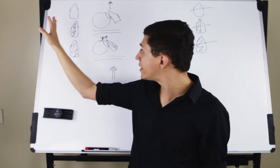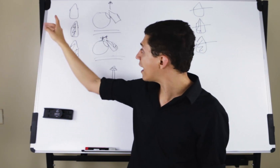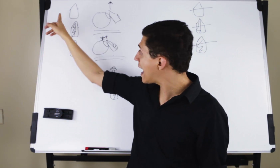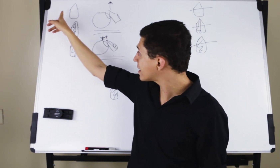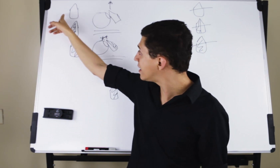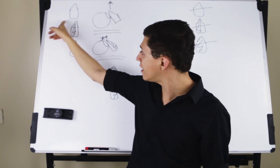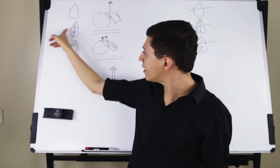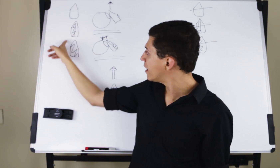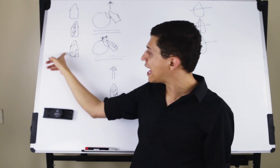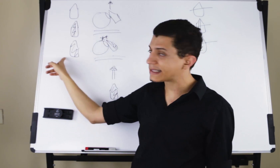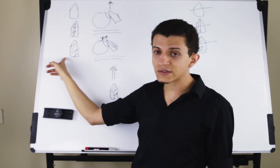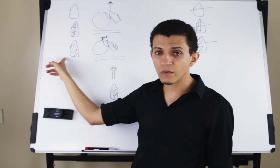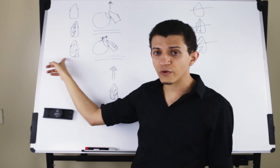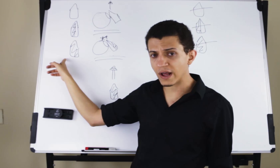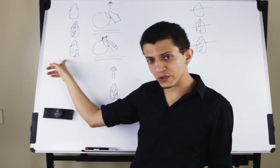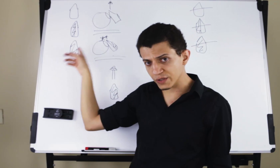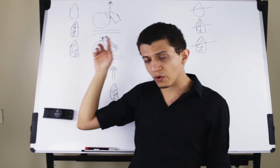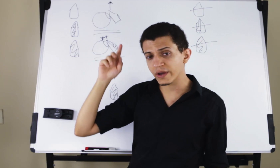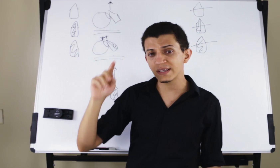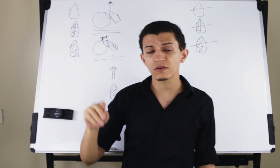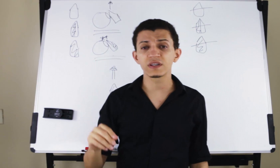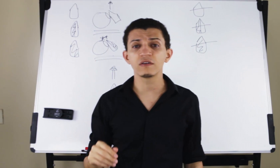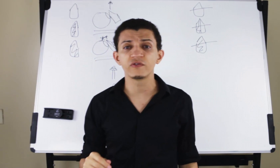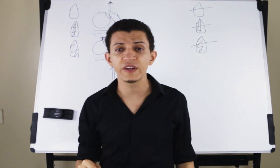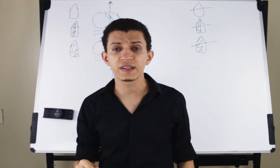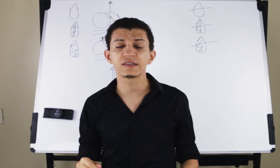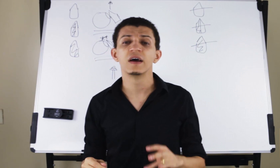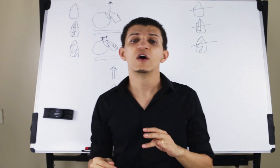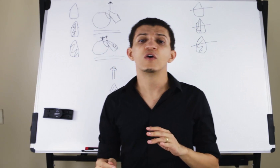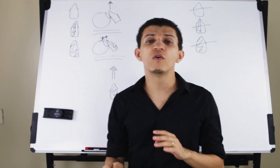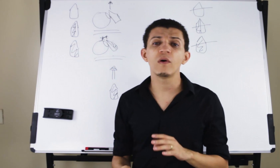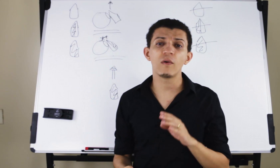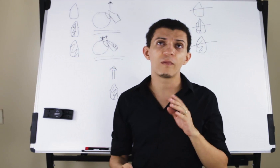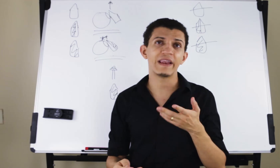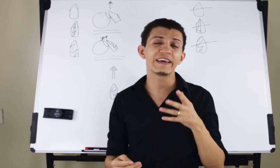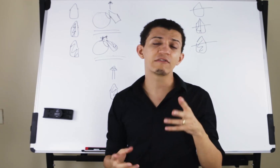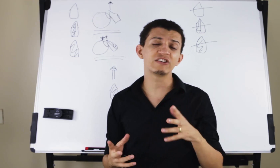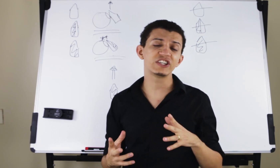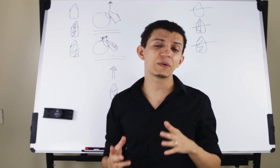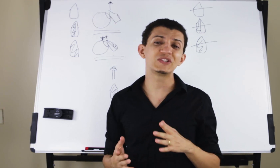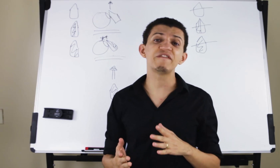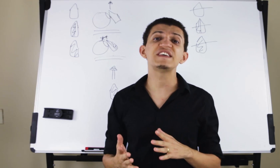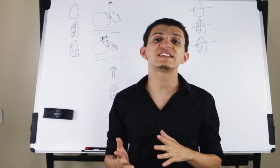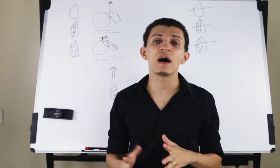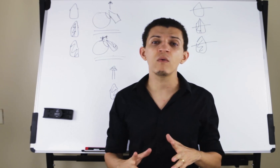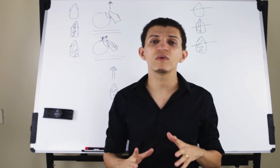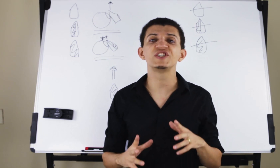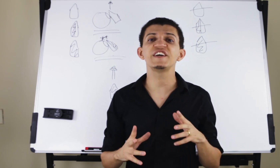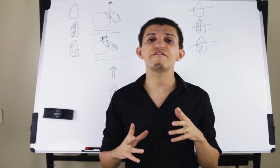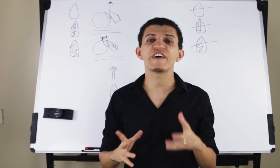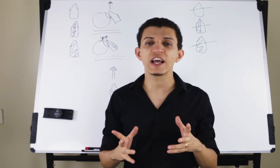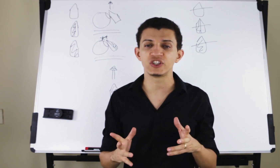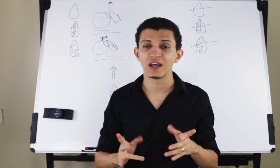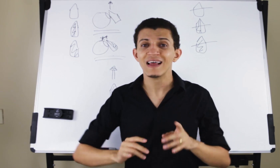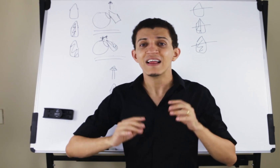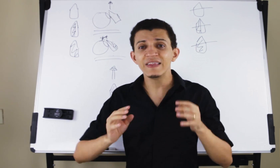Porque aqui, essas configurações de mão aqui estão sendo vistas naquilo que a gente chama de visão de frente.